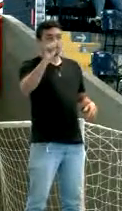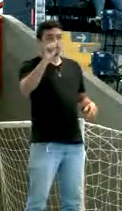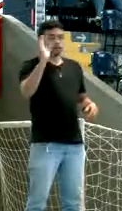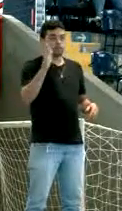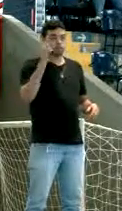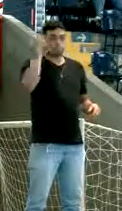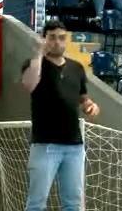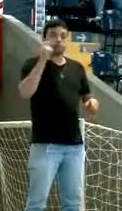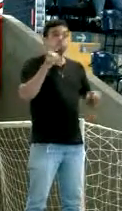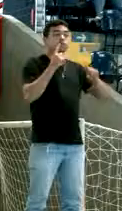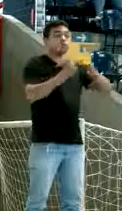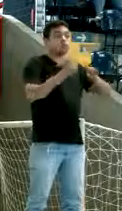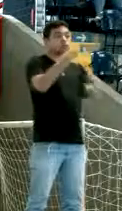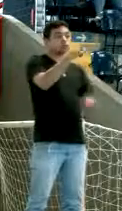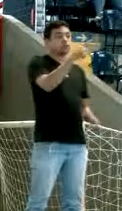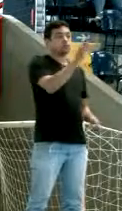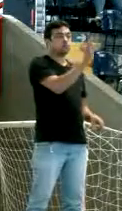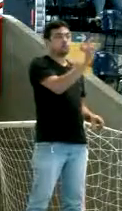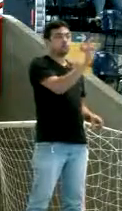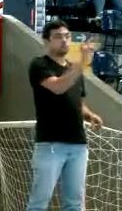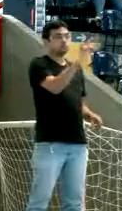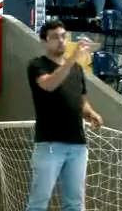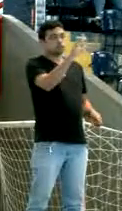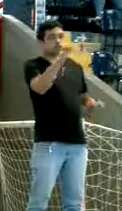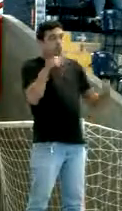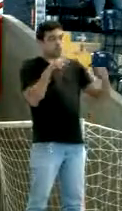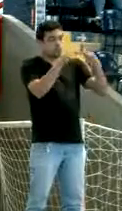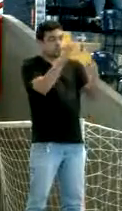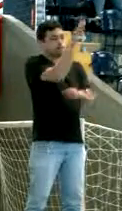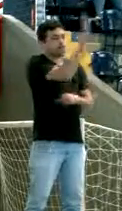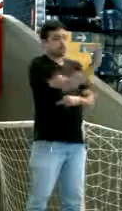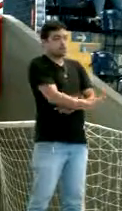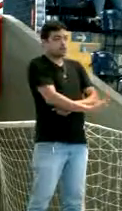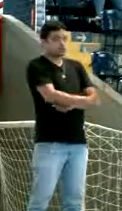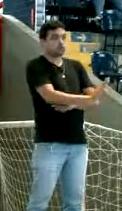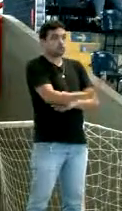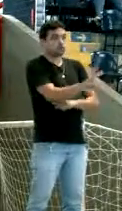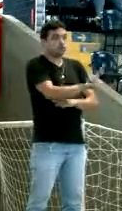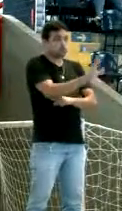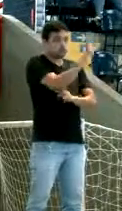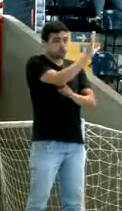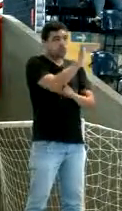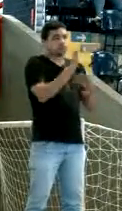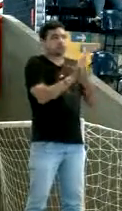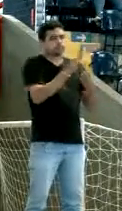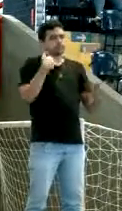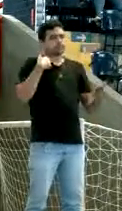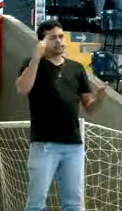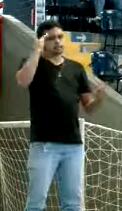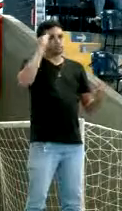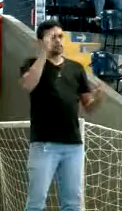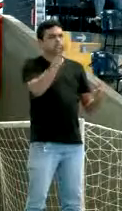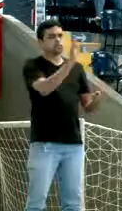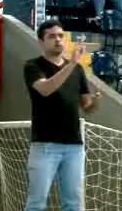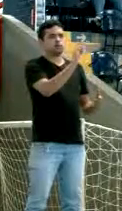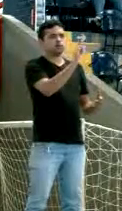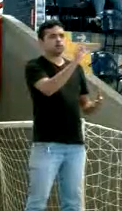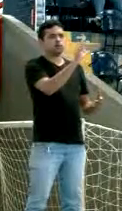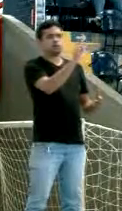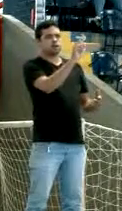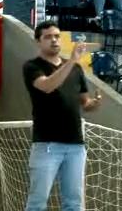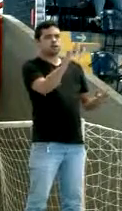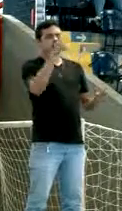A Tropicália, que fazia alusão ao Brasil tropical. Alguns entenderam que a Tropicália era